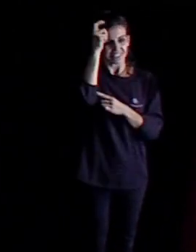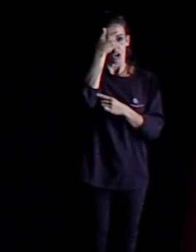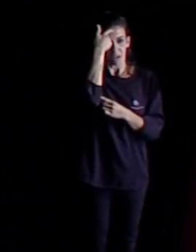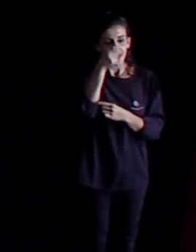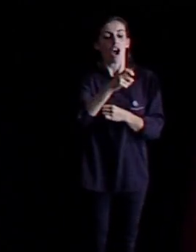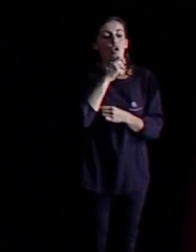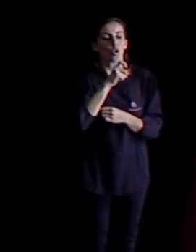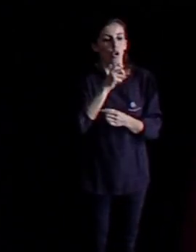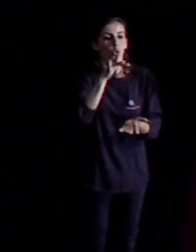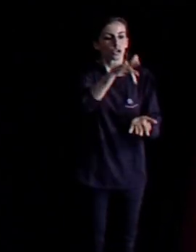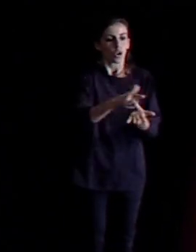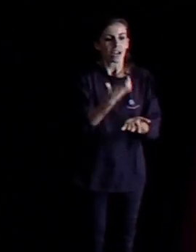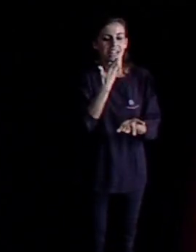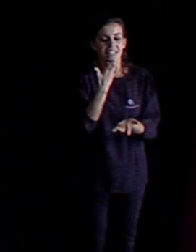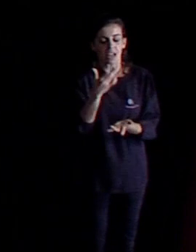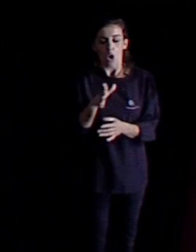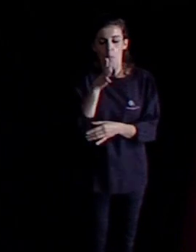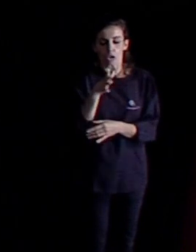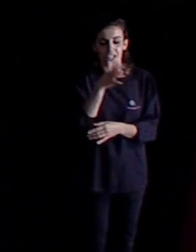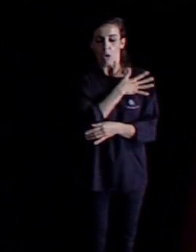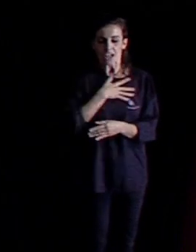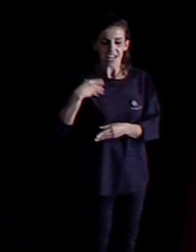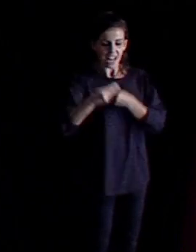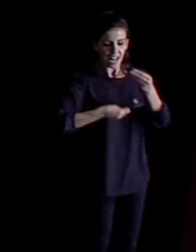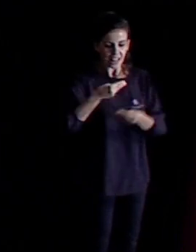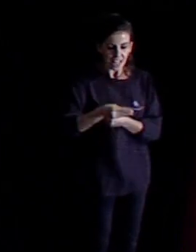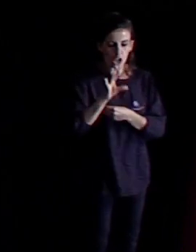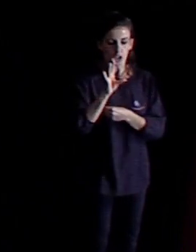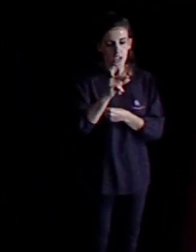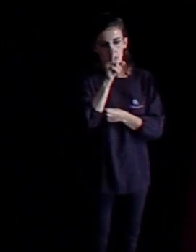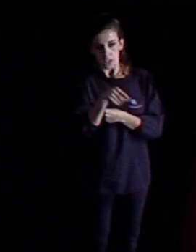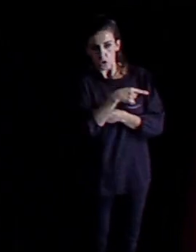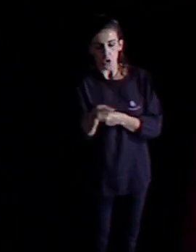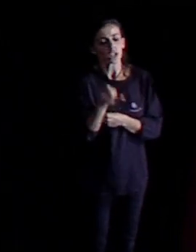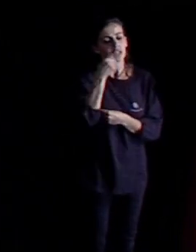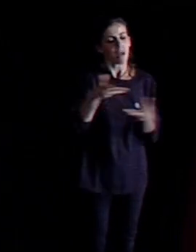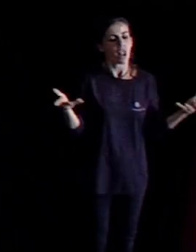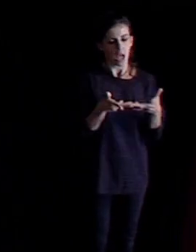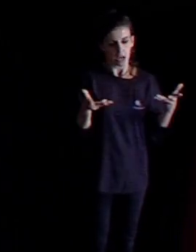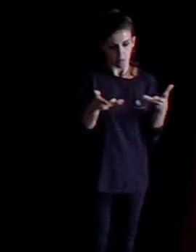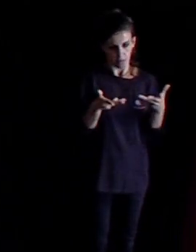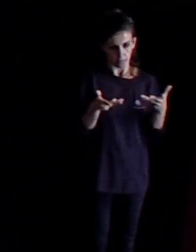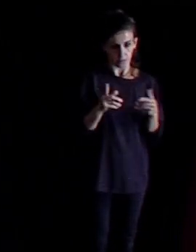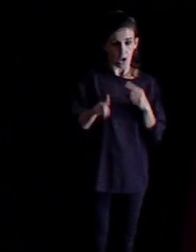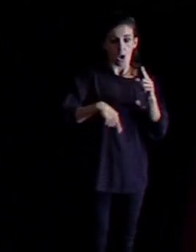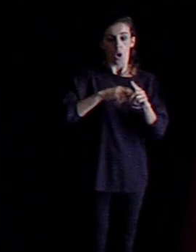si ha habido intencionalidad o no, y la gravedad del propio suceso. Y luego factores que mantienen,